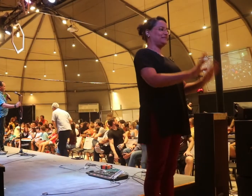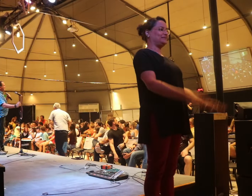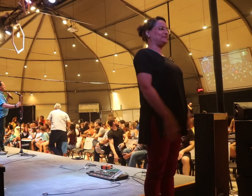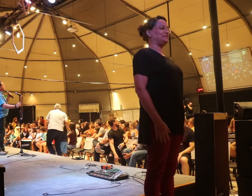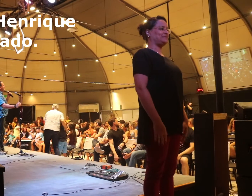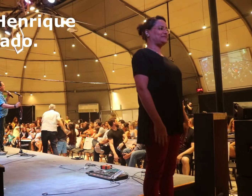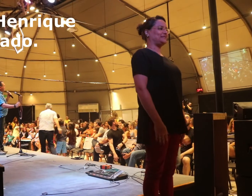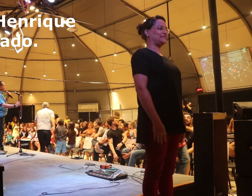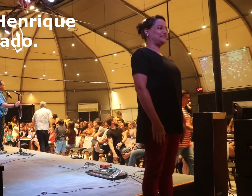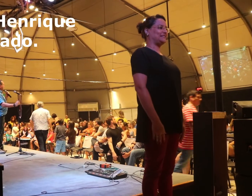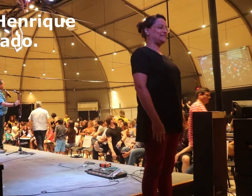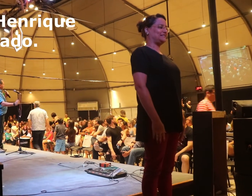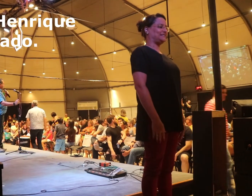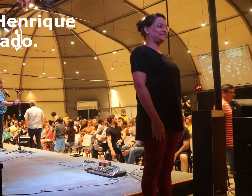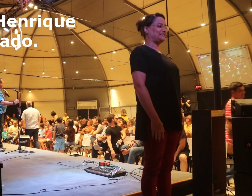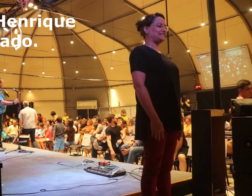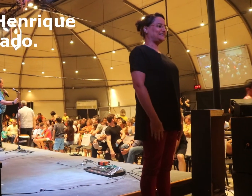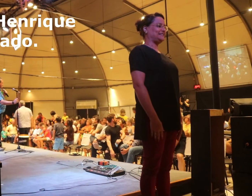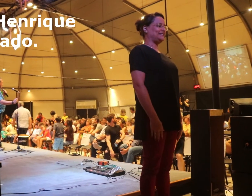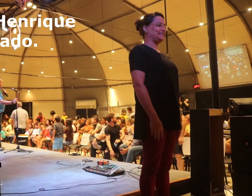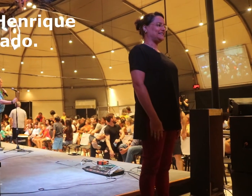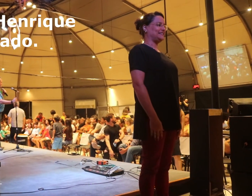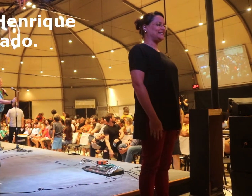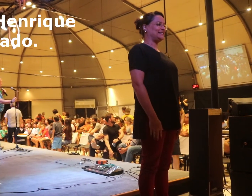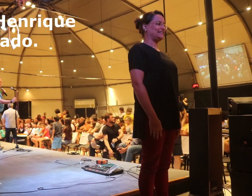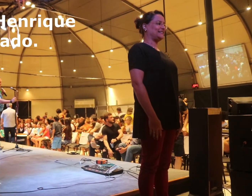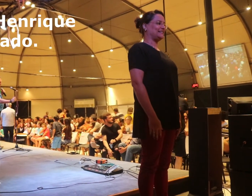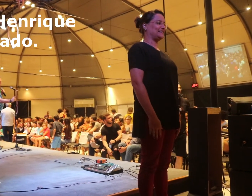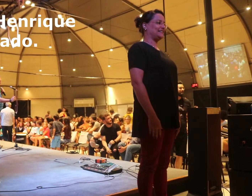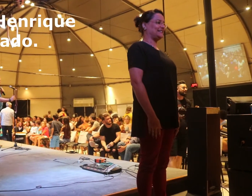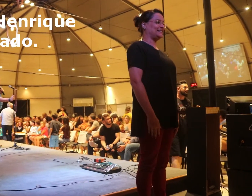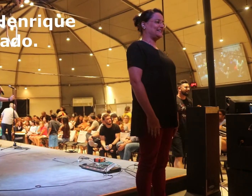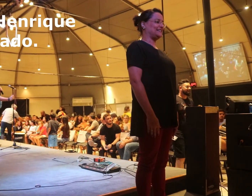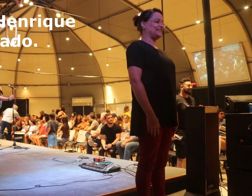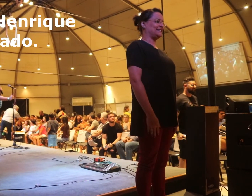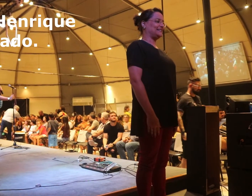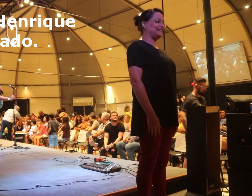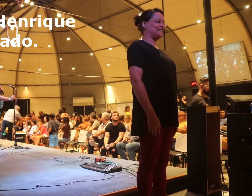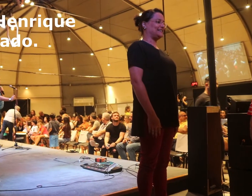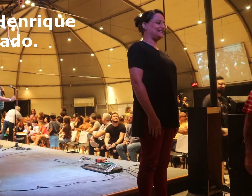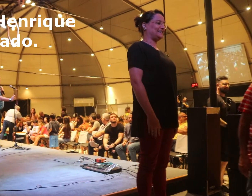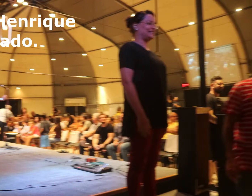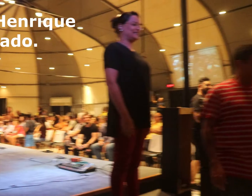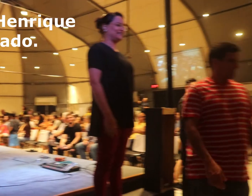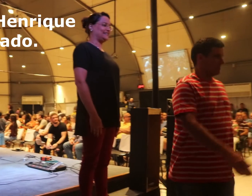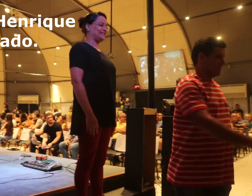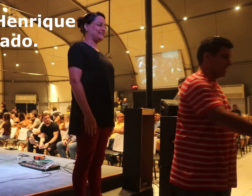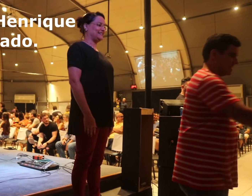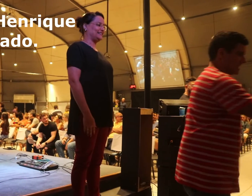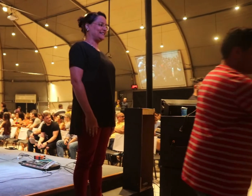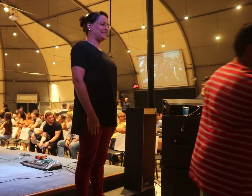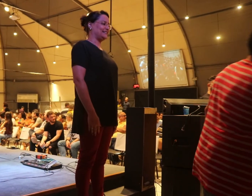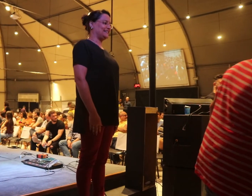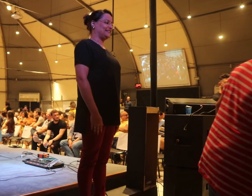Bem-vindo. Fica muito feliz de receber essas pessoas, receber vocês.